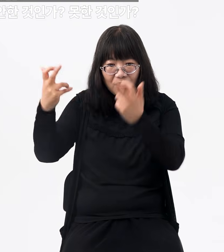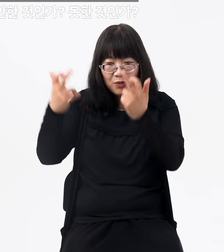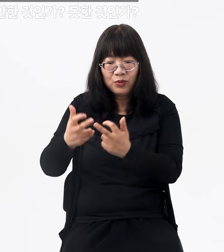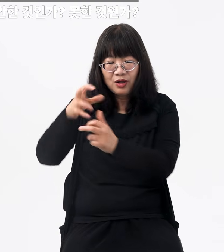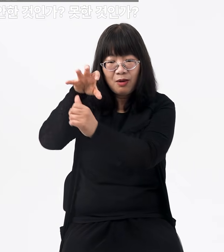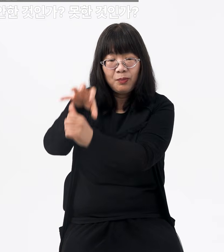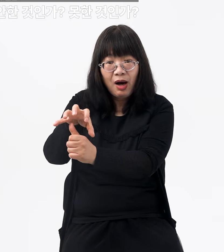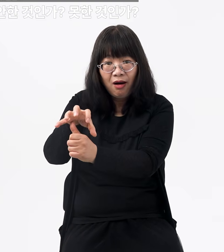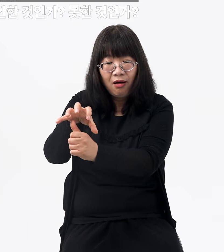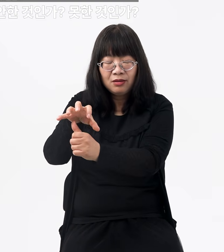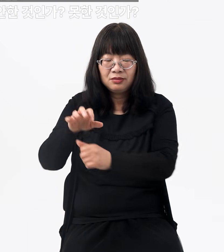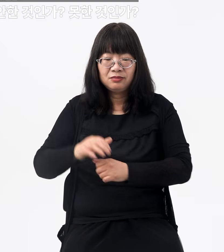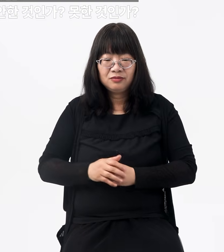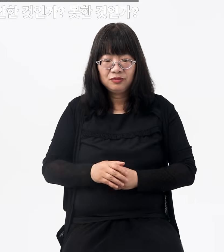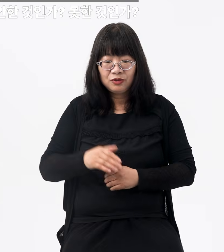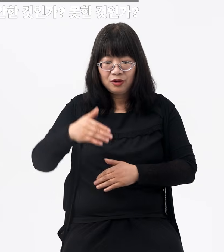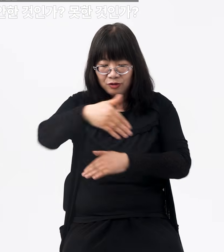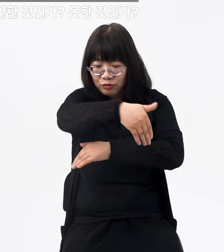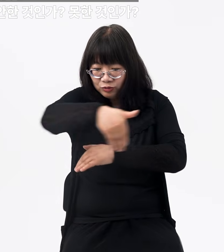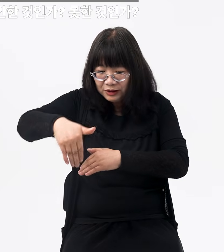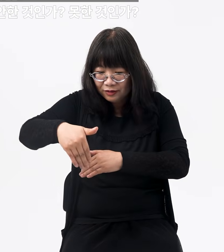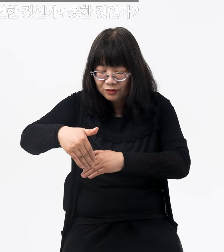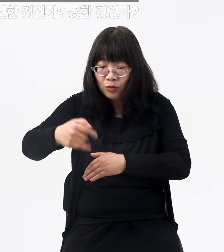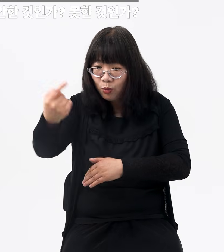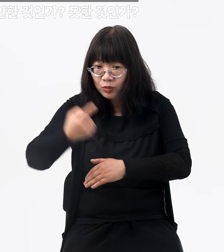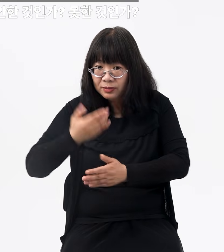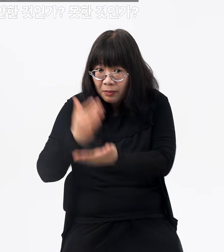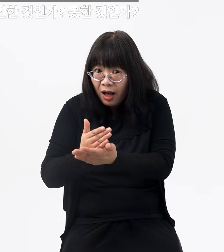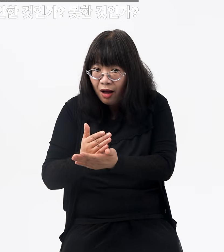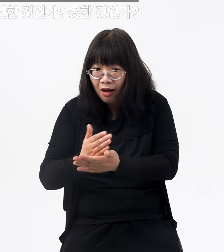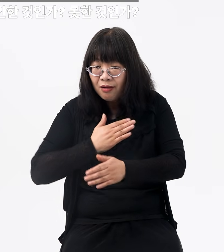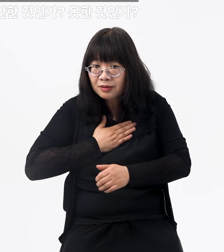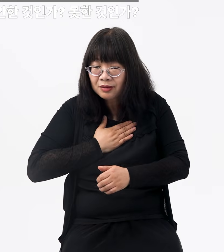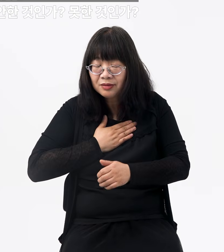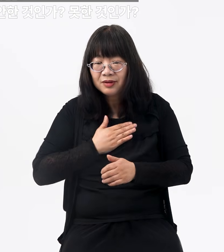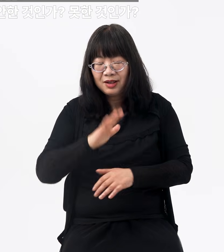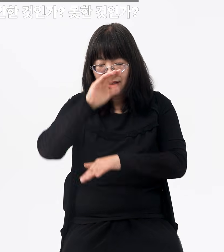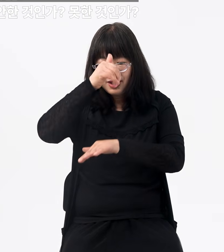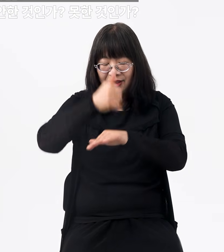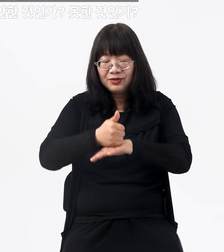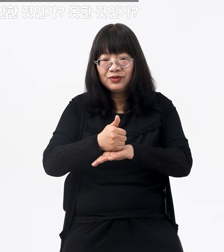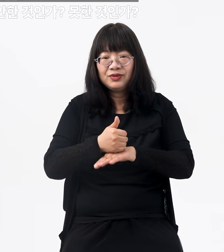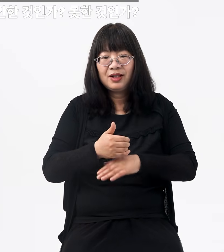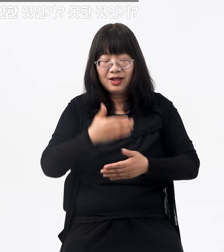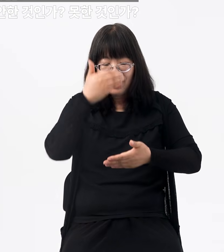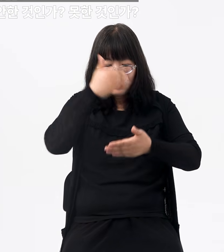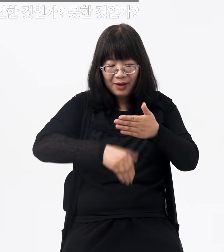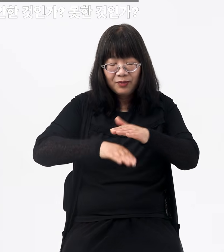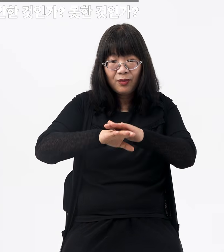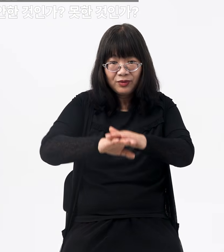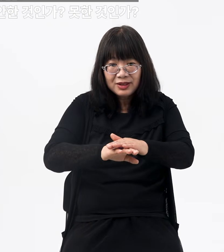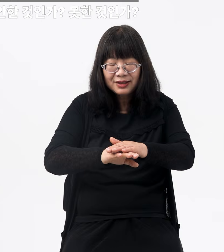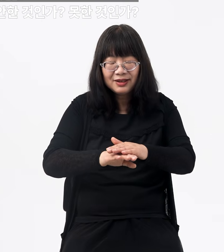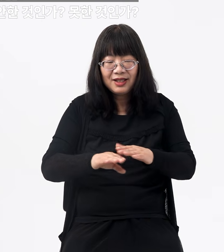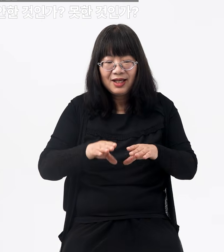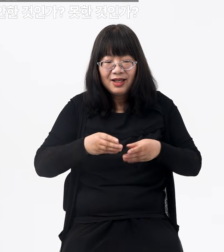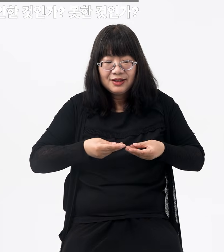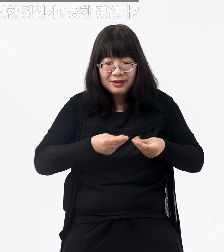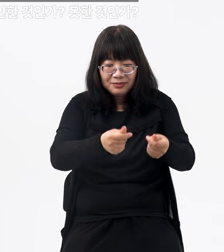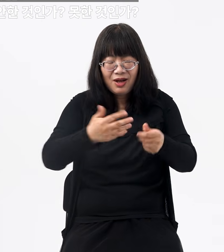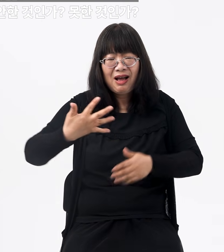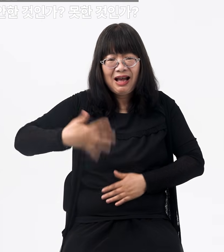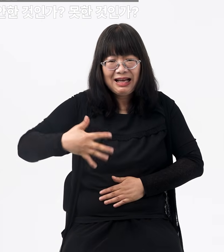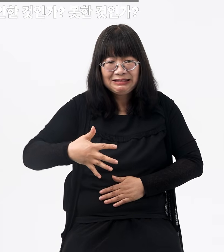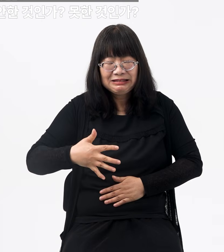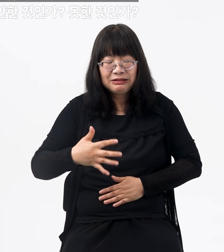이 이상은 내려오지 마. 나중에는 그 원주민들 남겨놓은 진멸되지